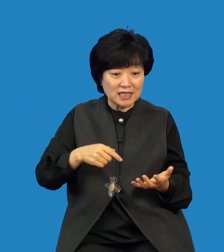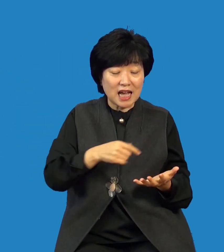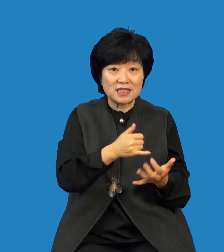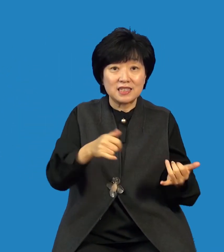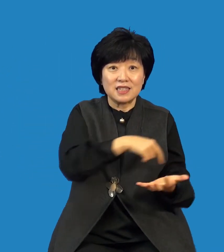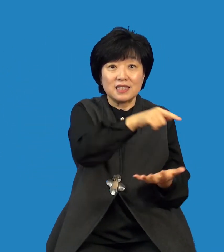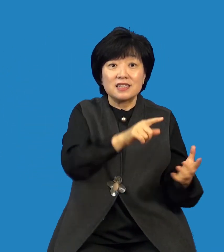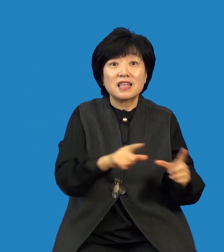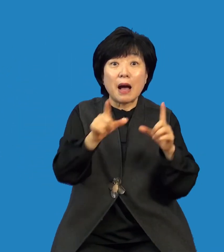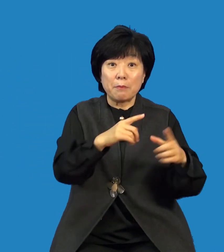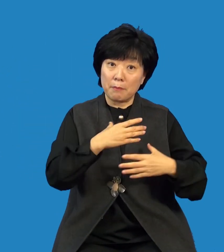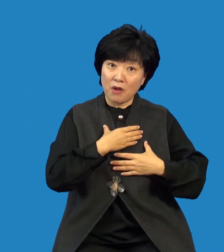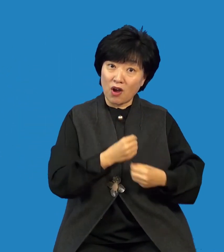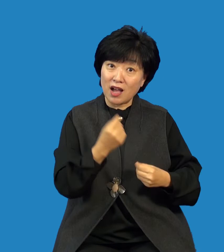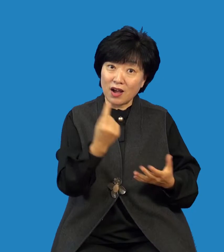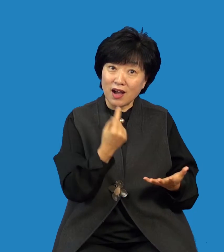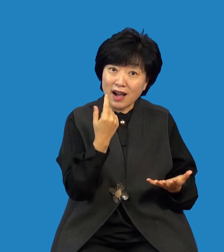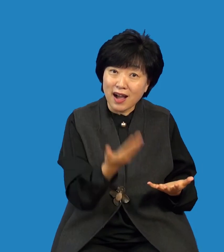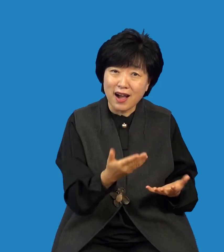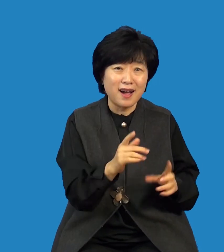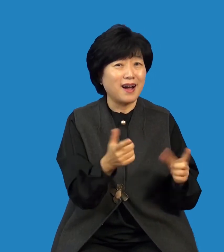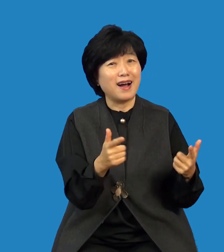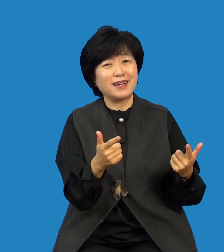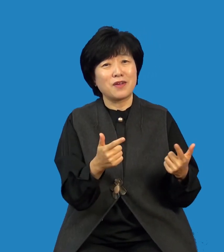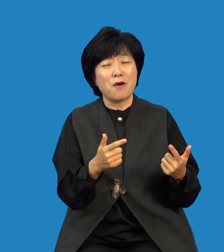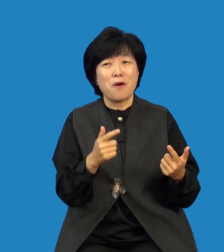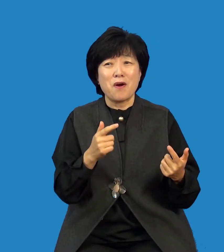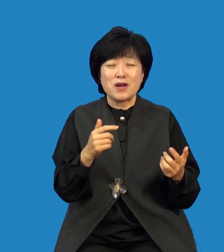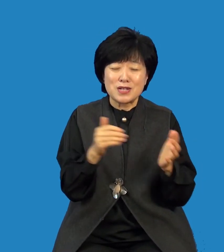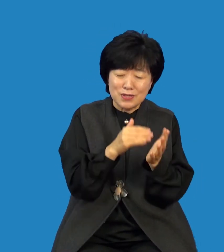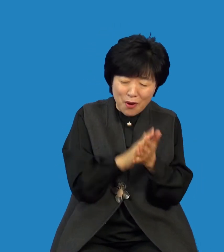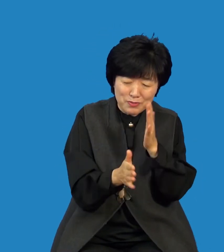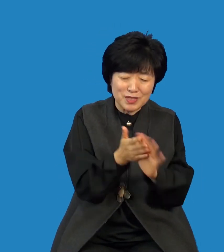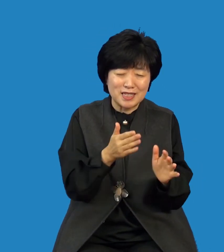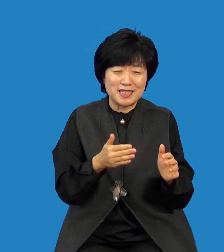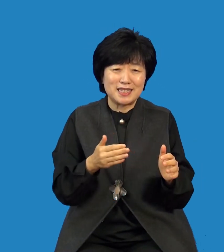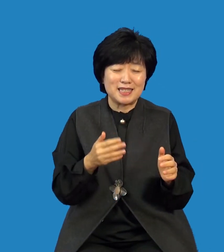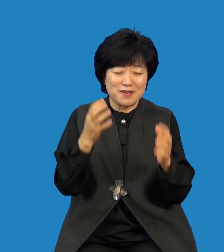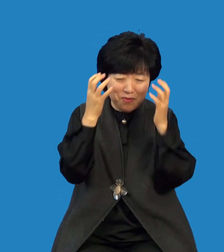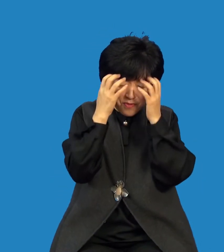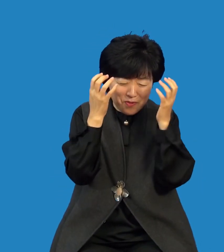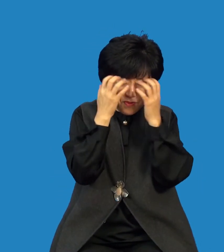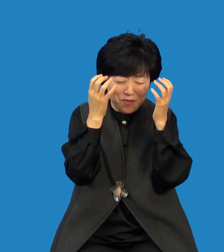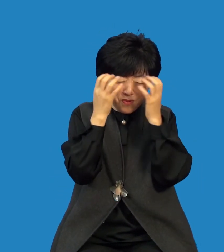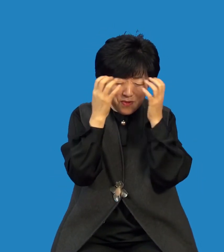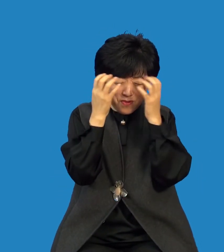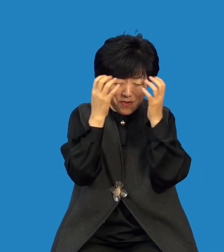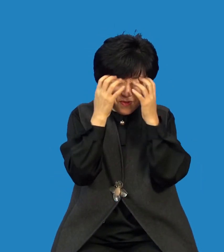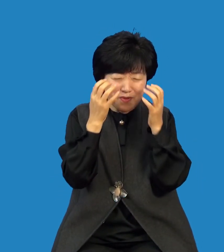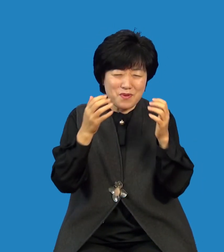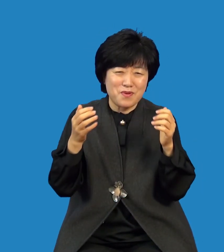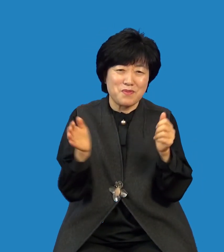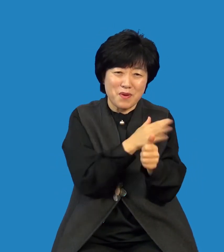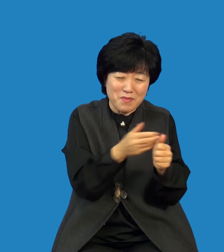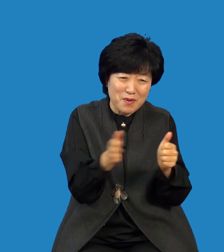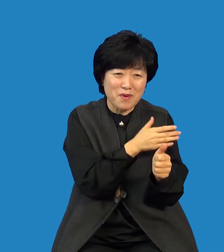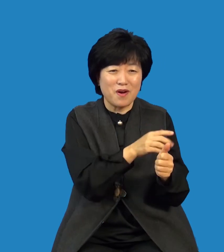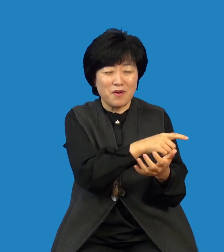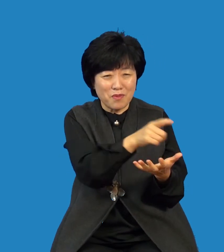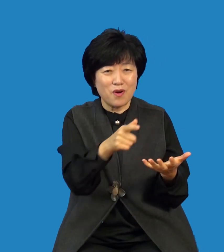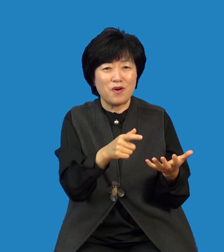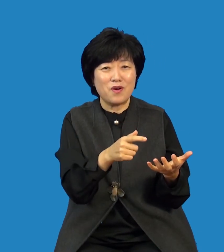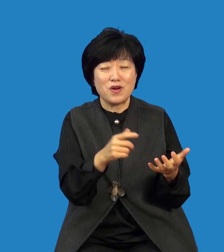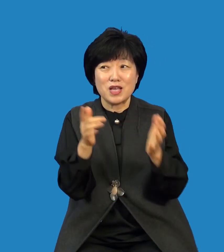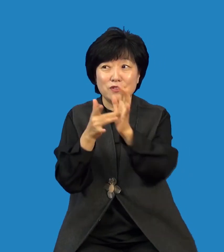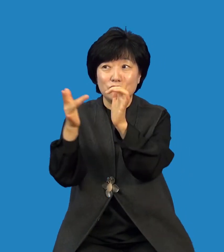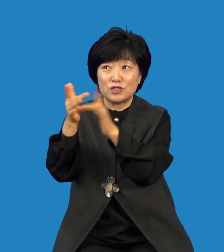가운데 계속 처하게 됩니다. 그래서 이때부터 이 한순간에 제자들은 뭐 현상수배범이 된 거잖아요. 예수님이 죄수로 잡혀 죽으시고